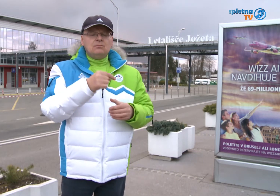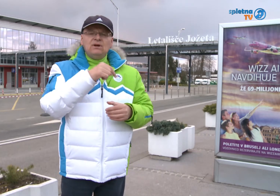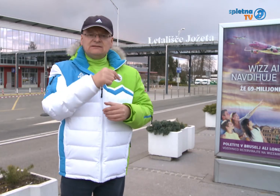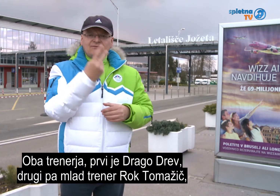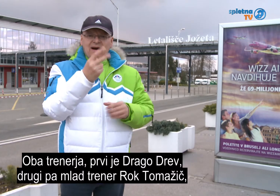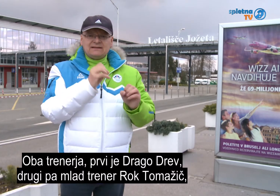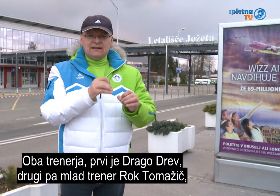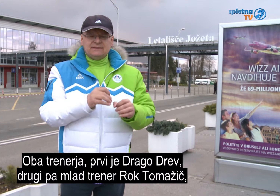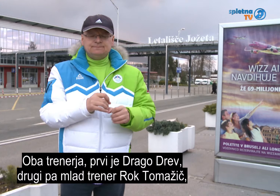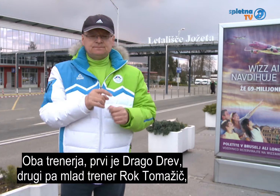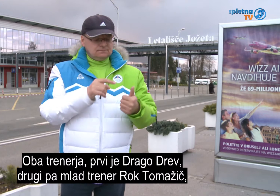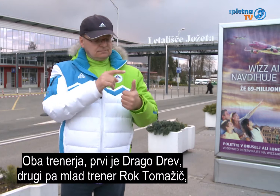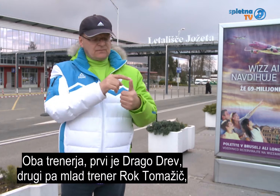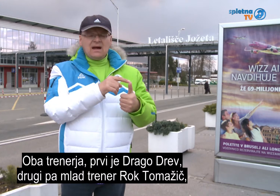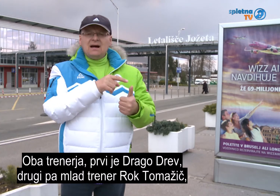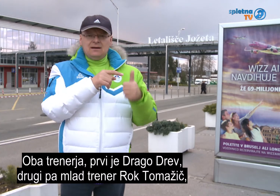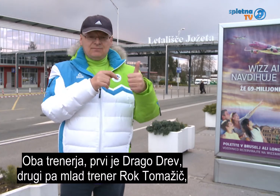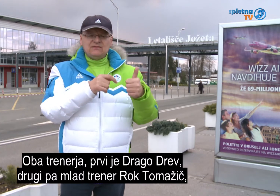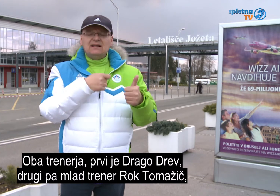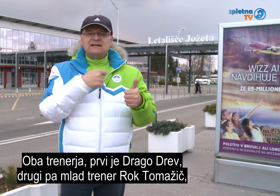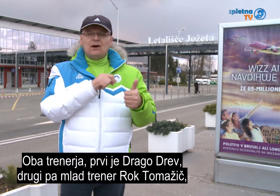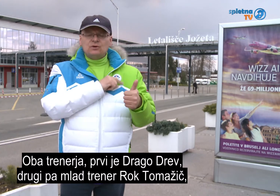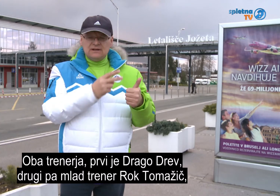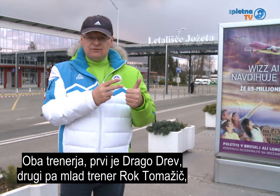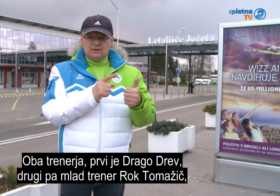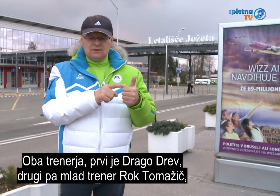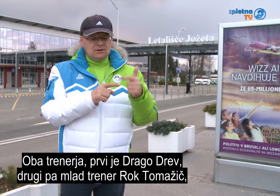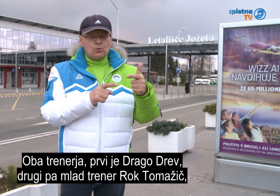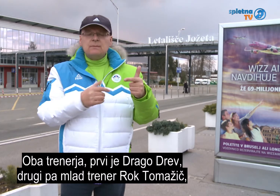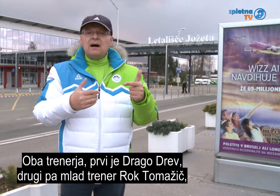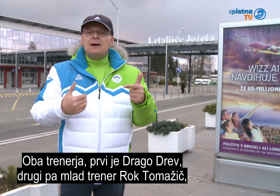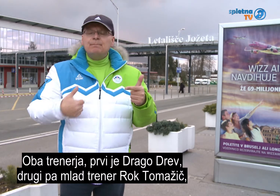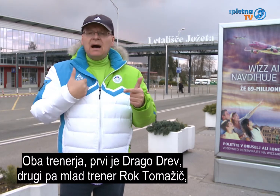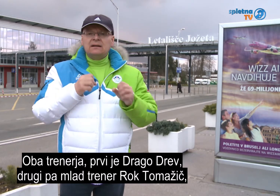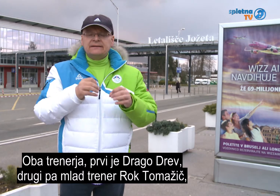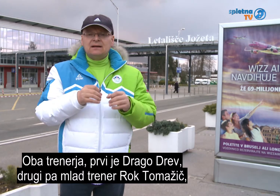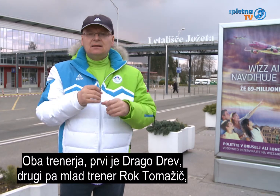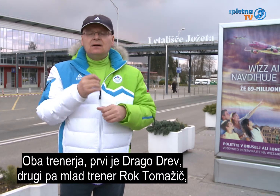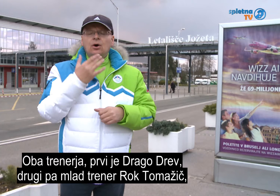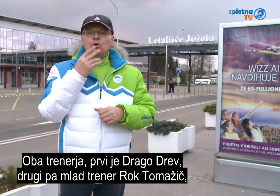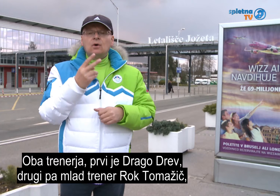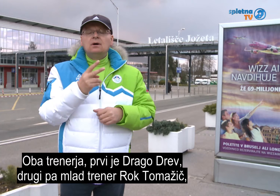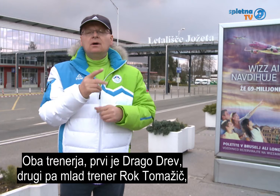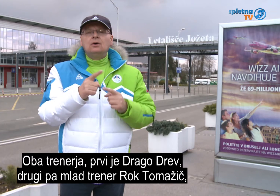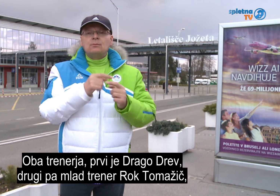bila tak bahatan nerla punya ka potra ku pa ya de nerla puro tu